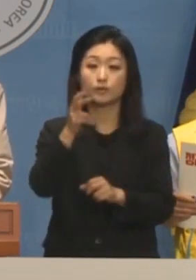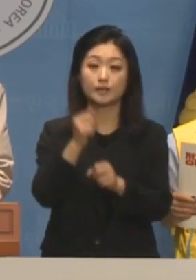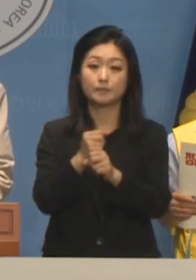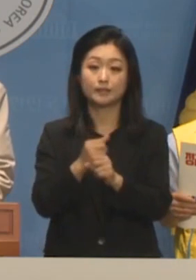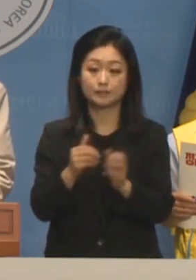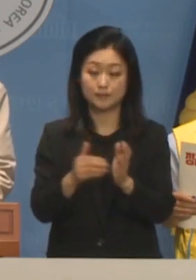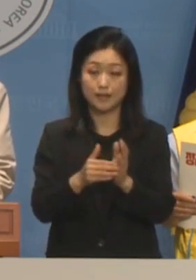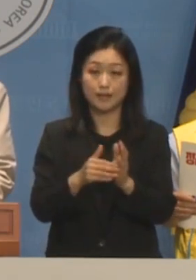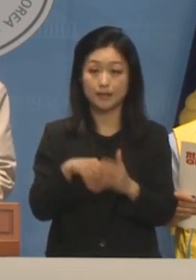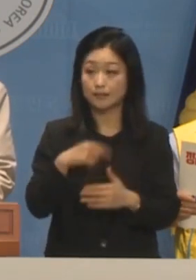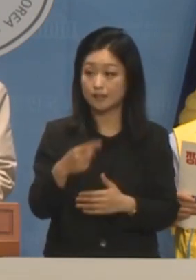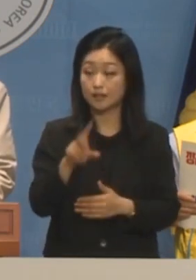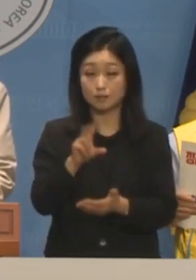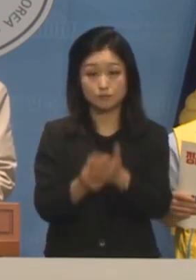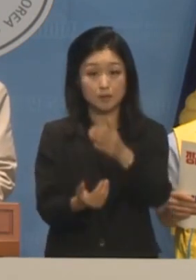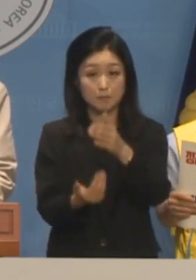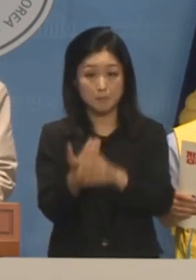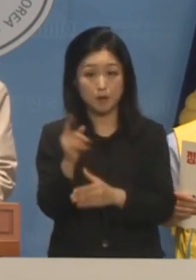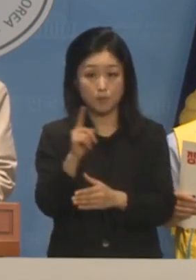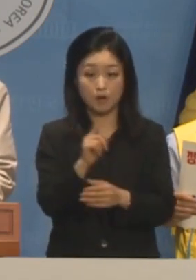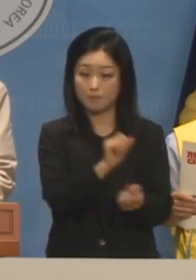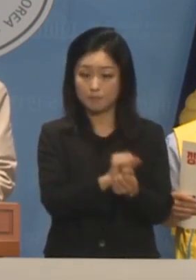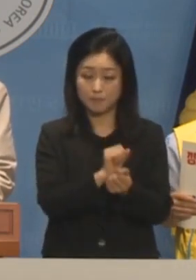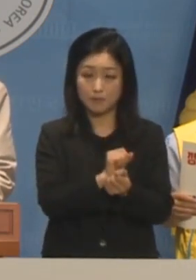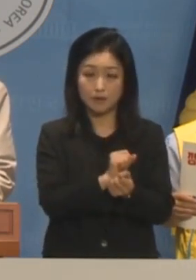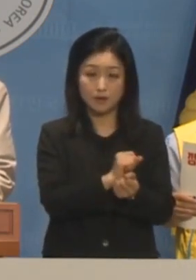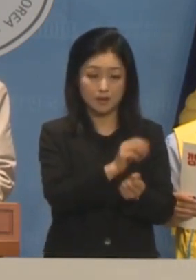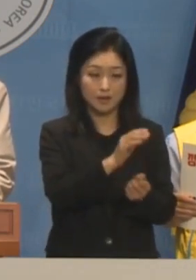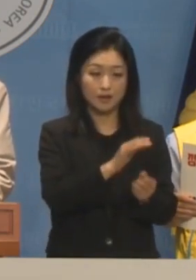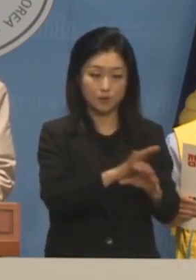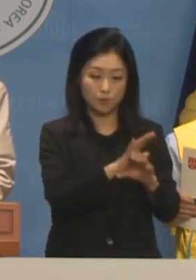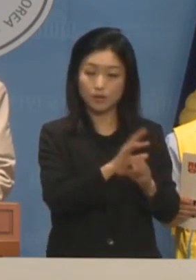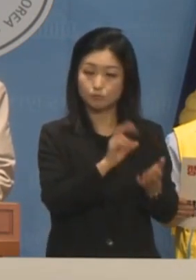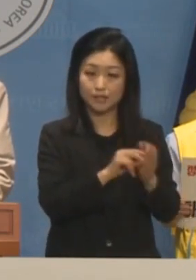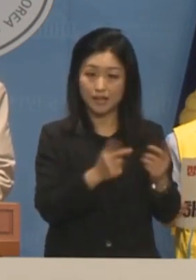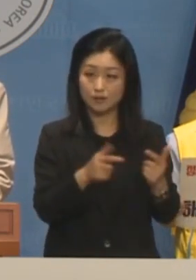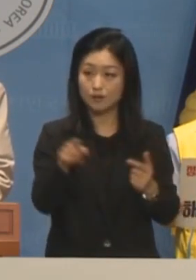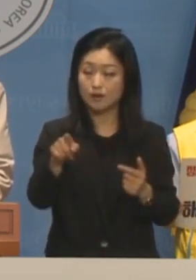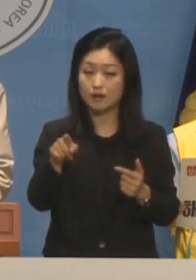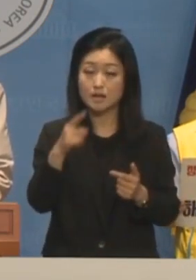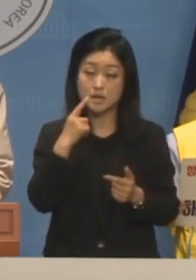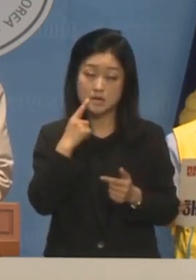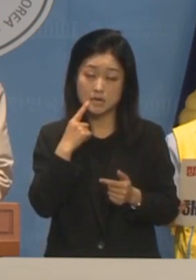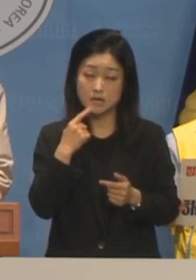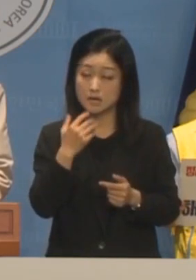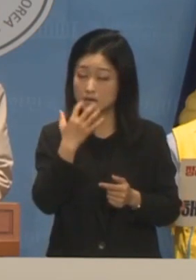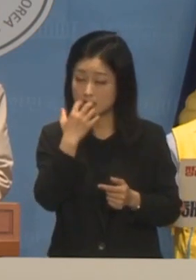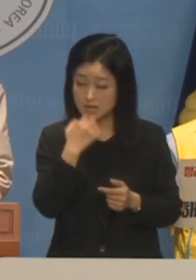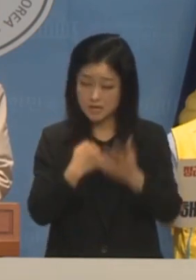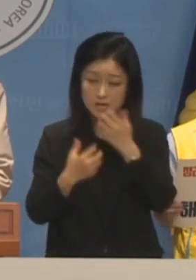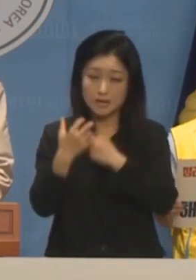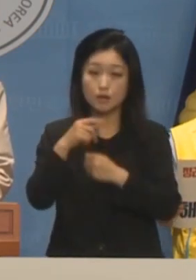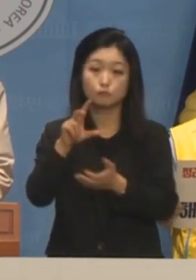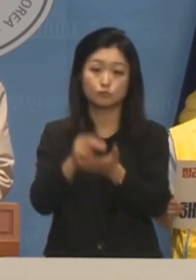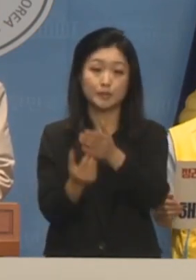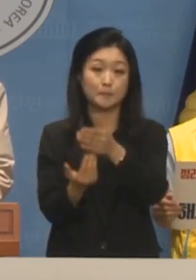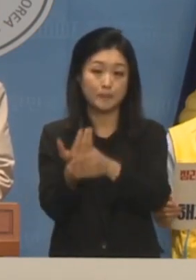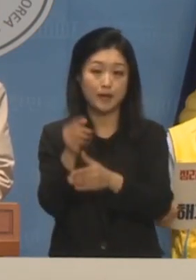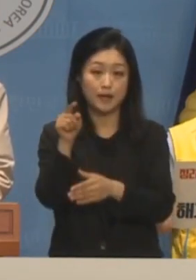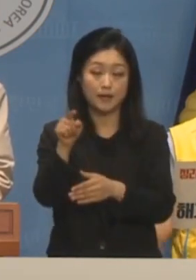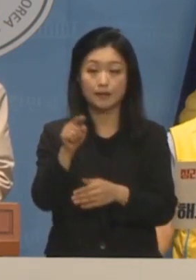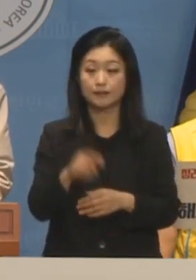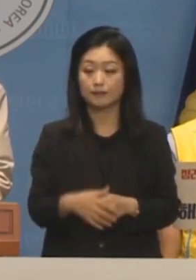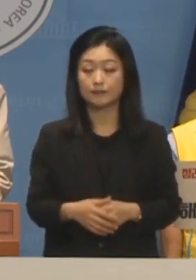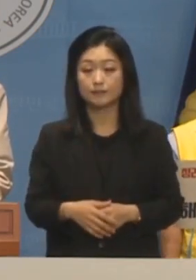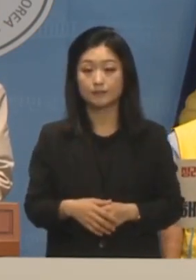그래서 세종호텔 사태의 원인은 전염병이 아니라 세종호텔 자본의 탐욕과 이 횡포 때문입니다. 지금 전국의